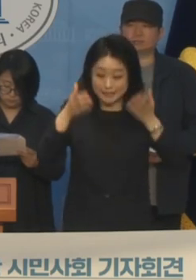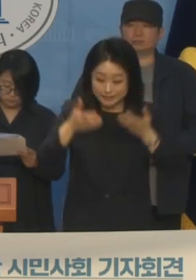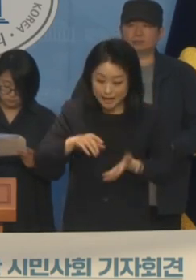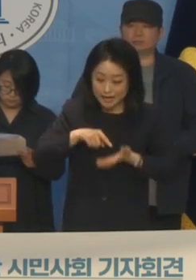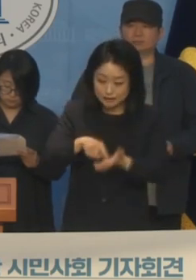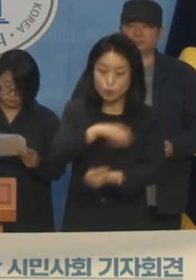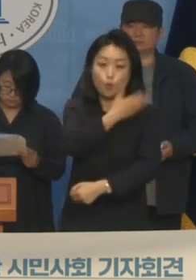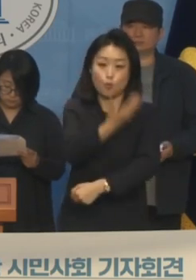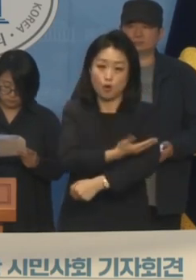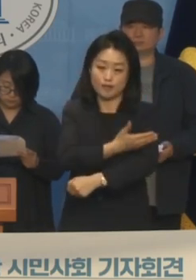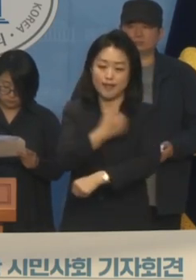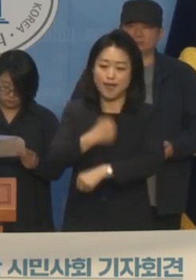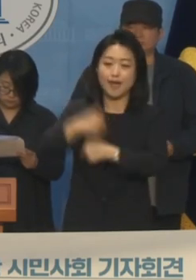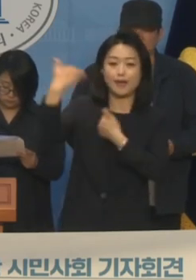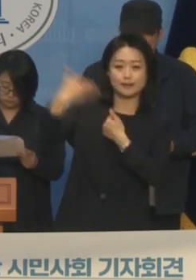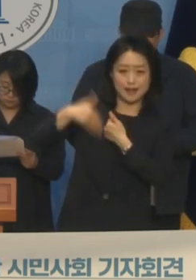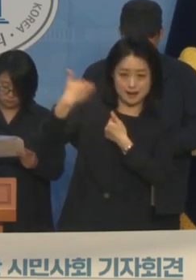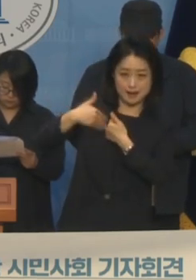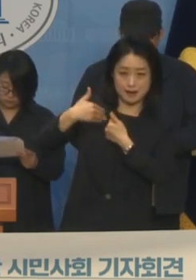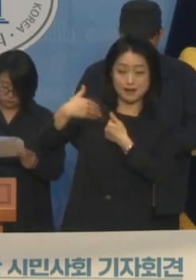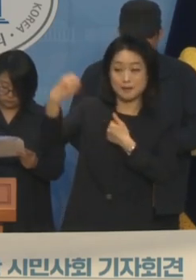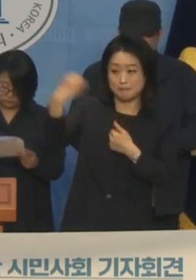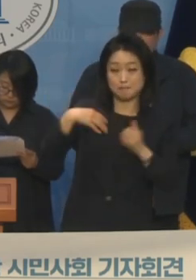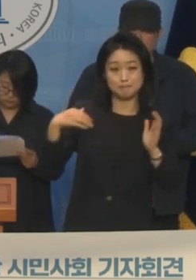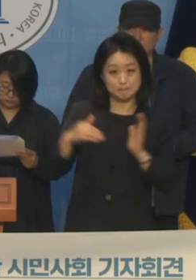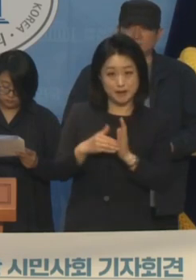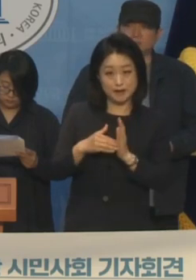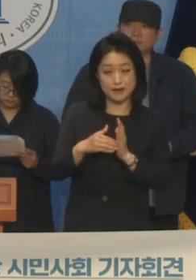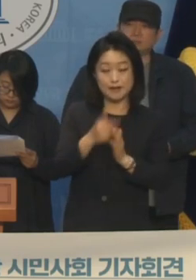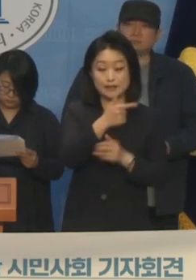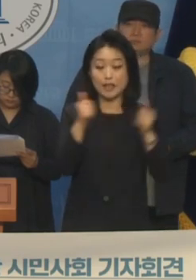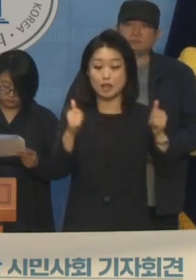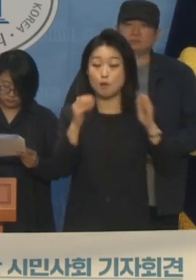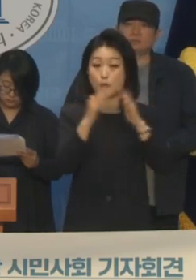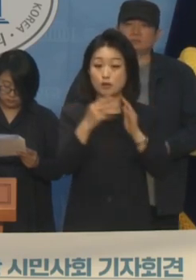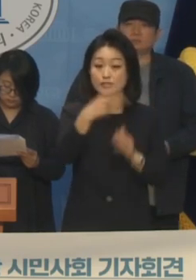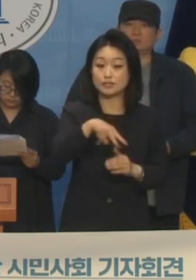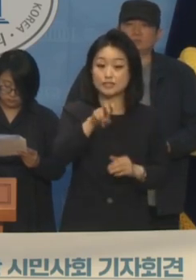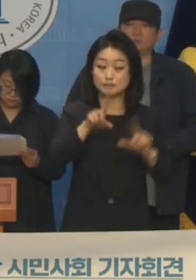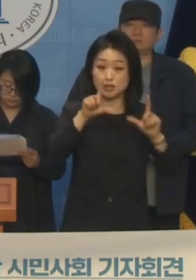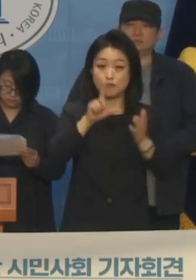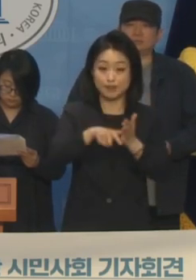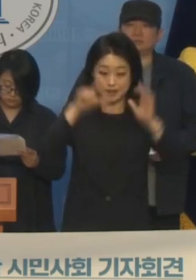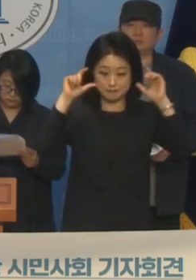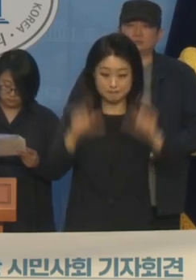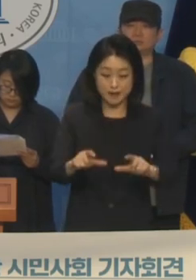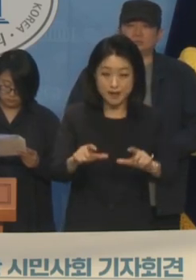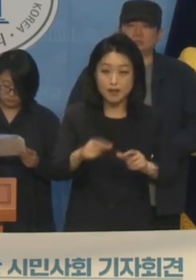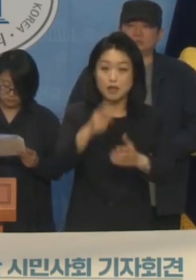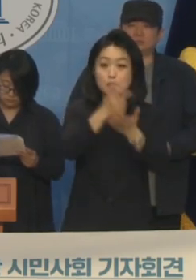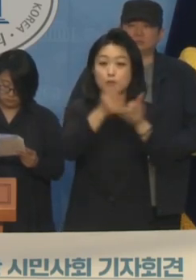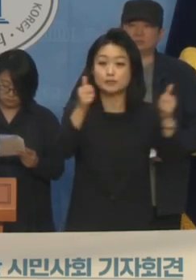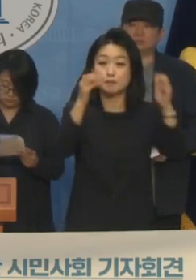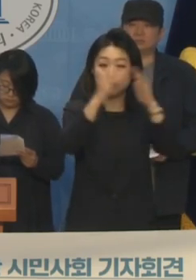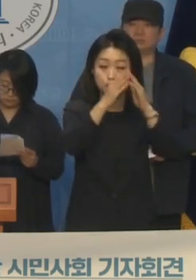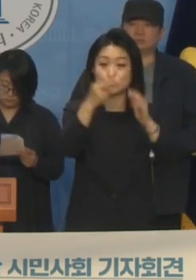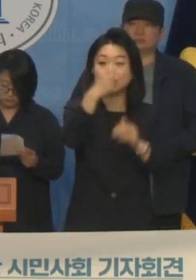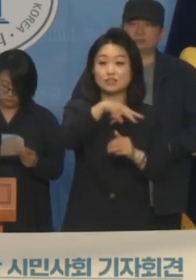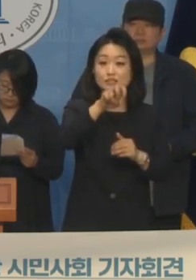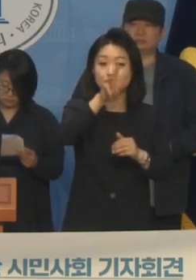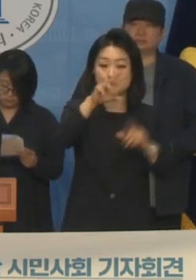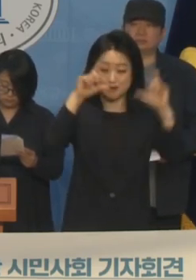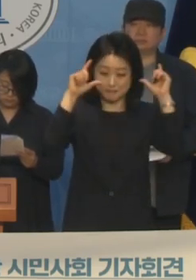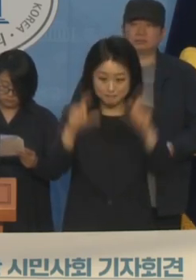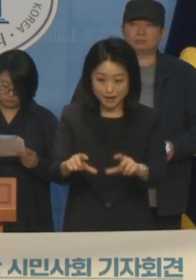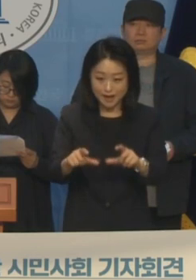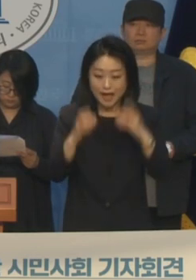권리를 보장할 것을 거듭 권고하였다. 대법원도 2020년 결정을 통해 헌법재판소도 2023년 결정을